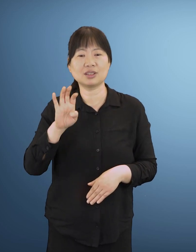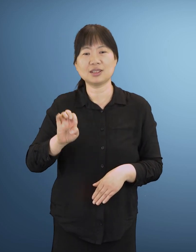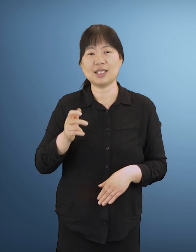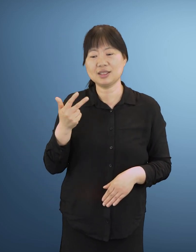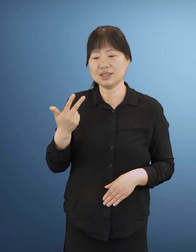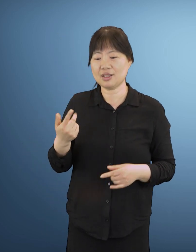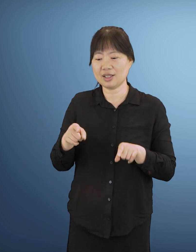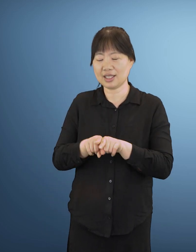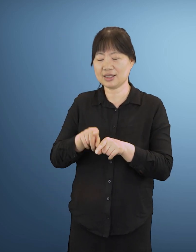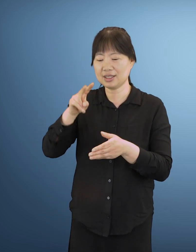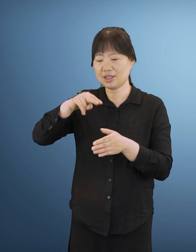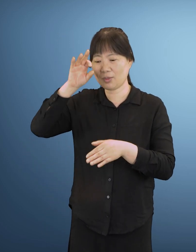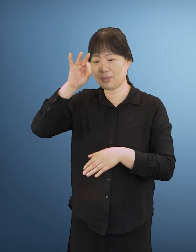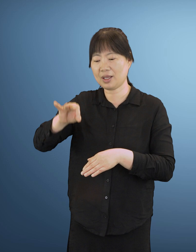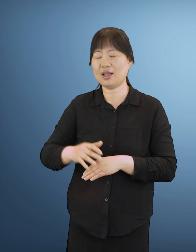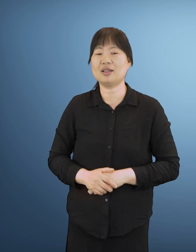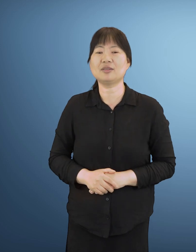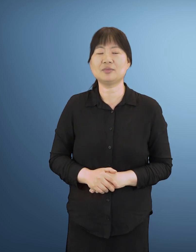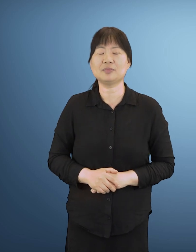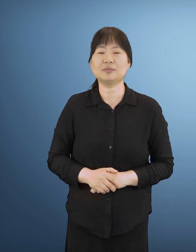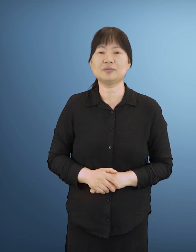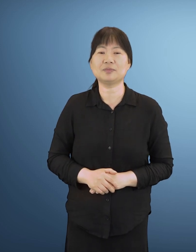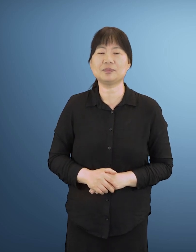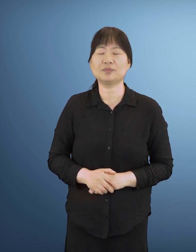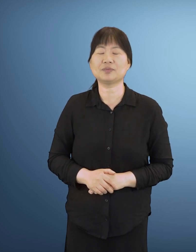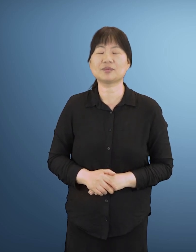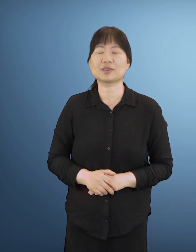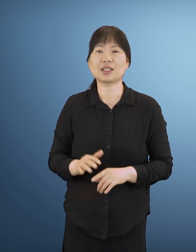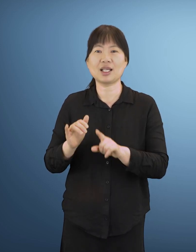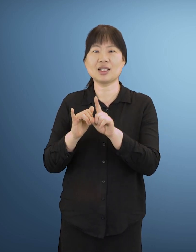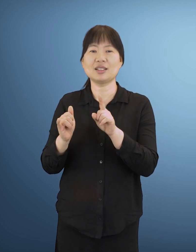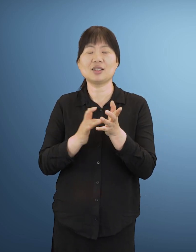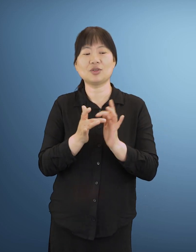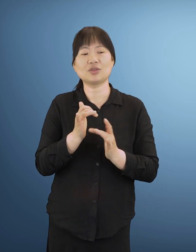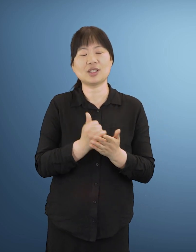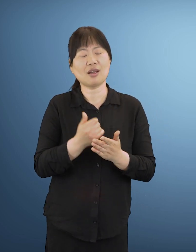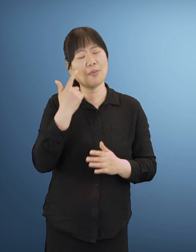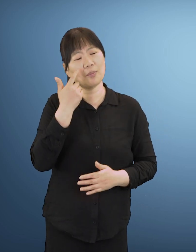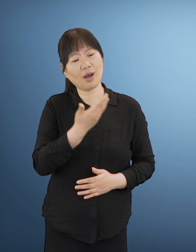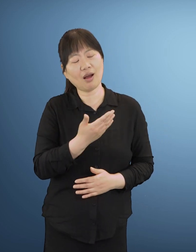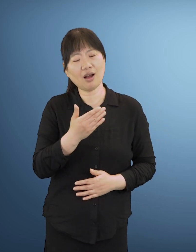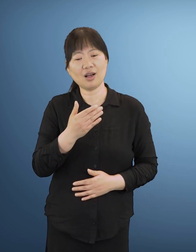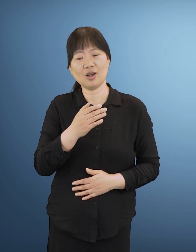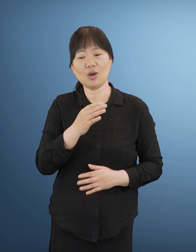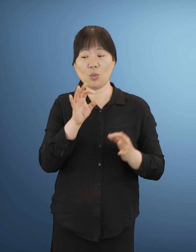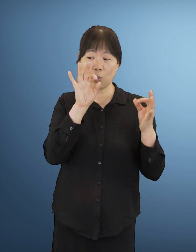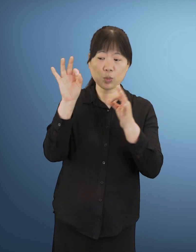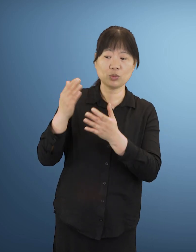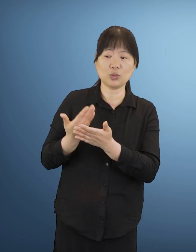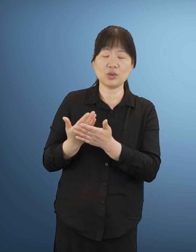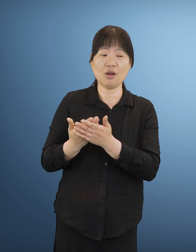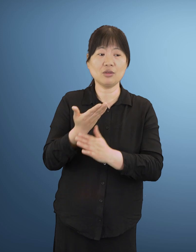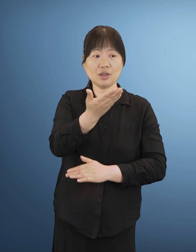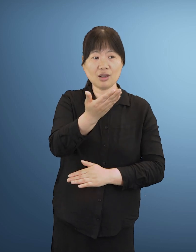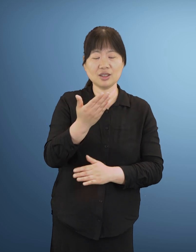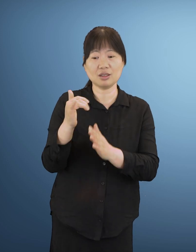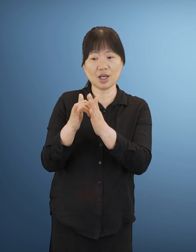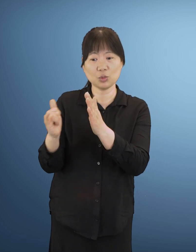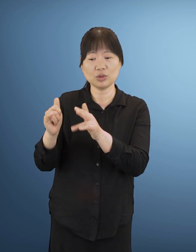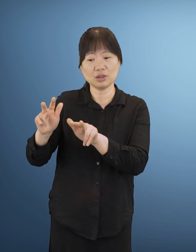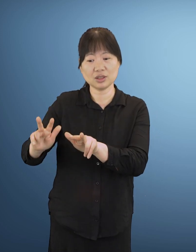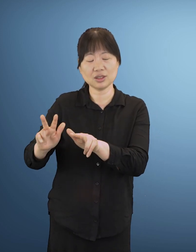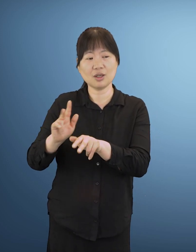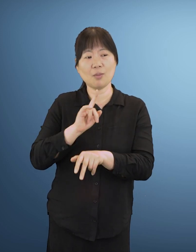한번 같이 읽겠습니다. 시작. 한 사람이 예수께 여짜오되 보소서 당신의 어머니와 동생들이